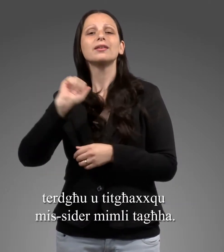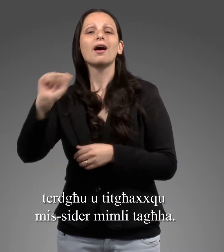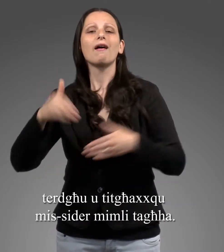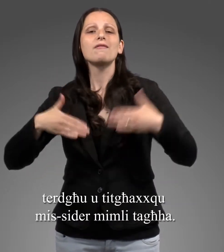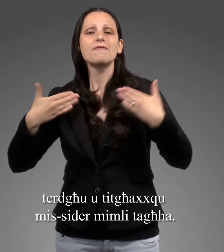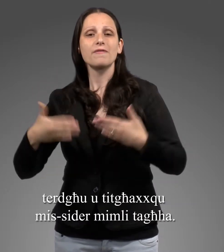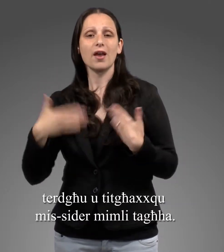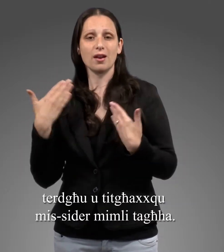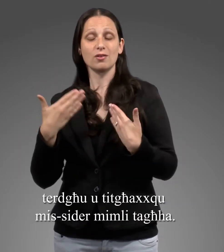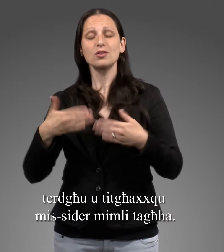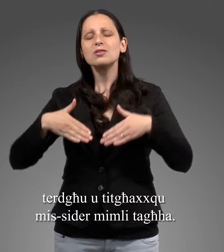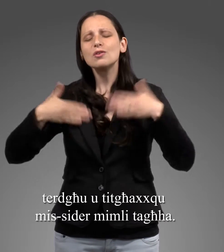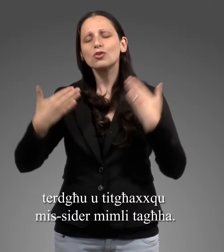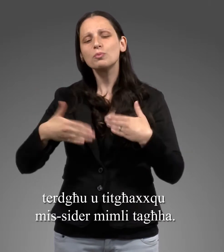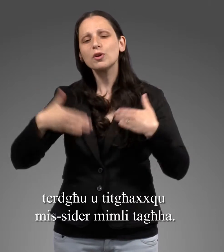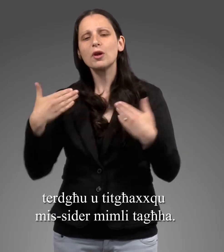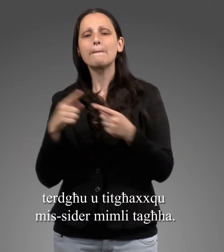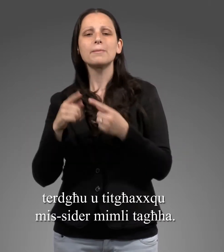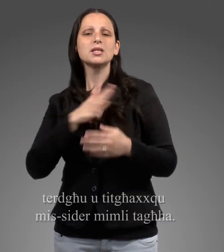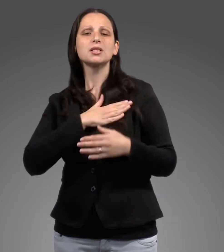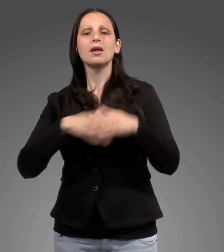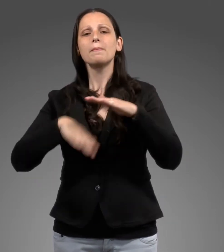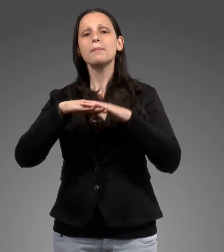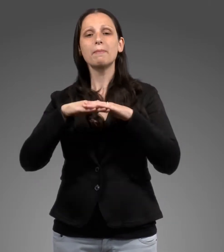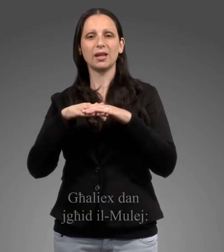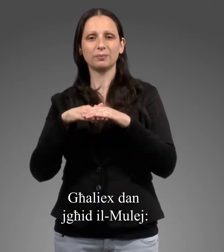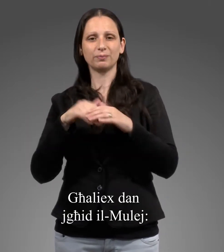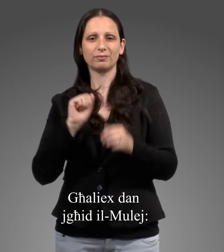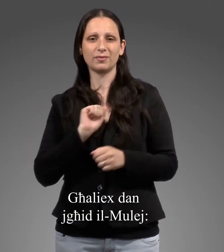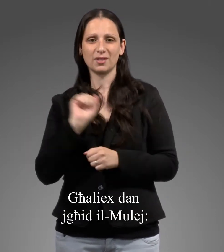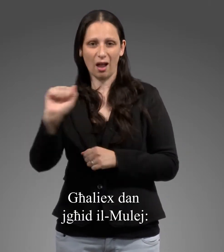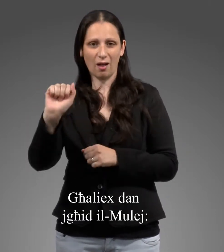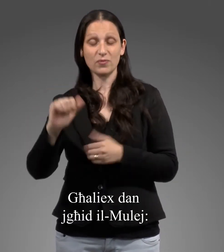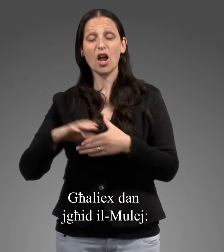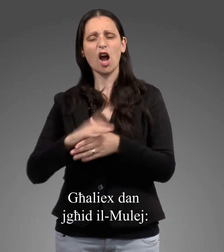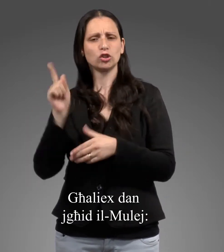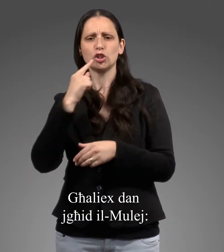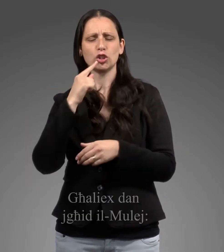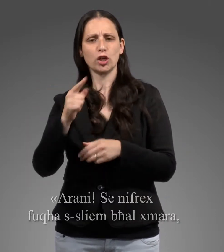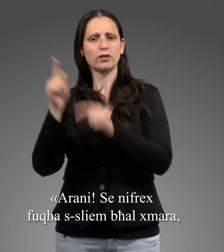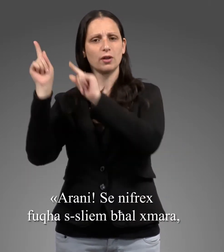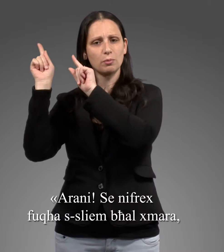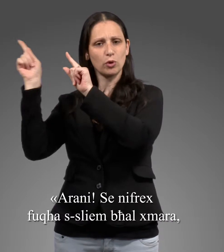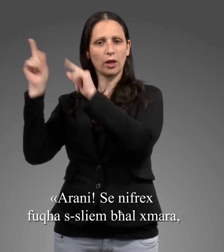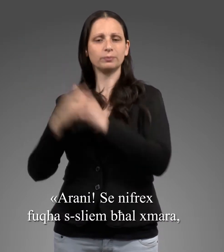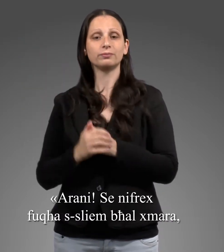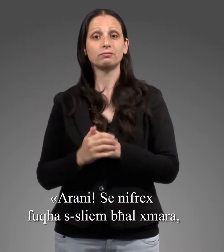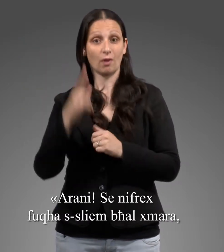Terdew u titgħaxqu mis-sider mimli tagħha. Għaliex dan jgħid il-mulej? Arani.